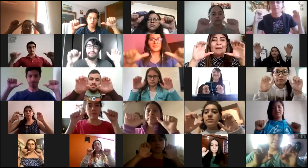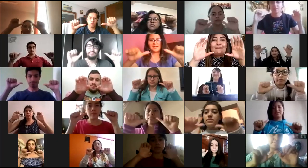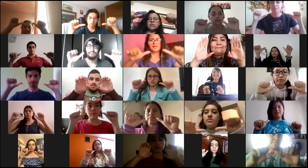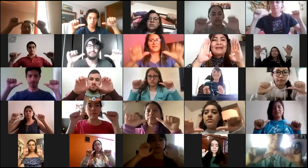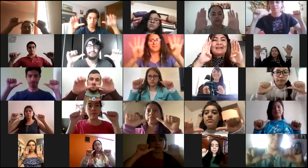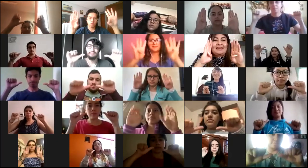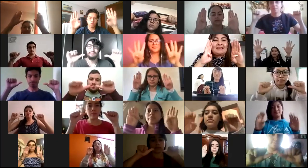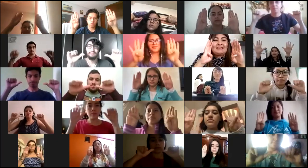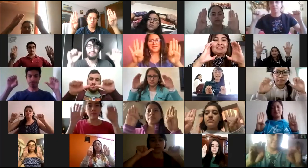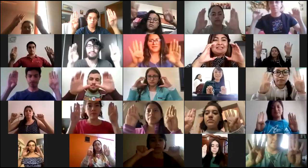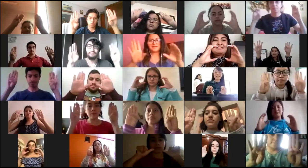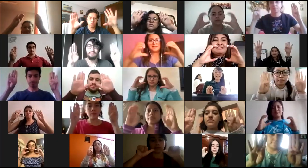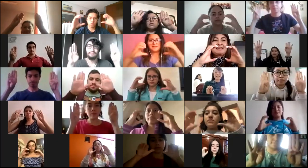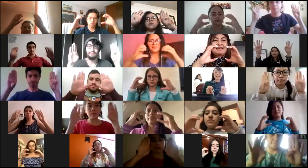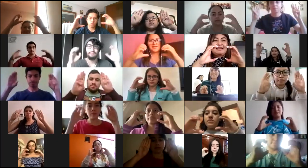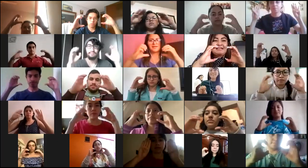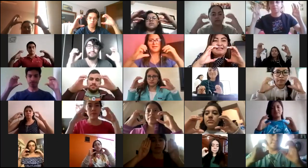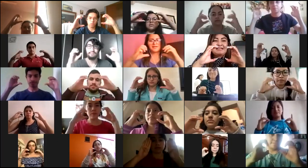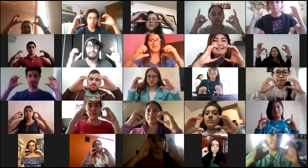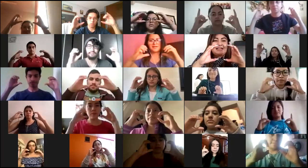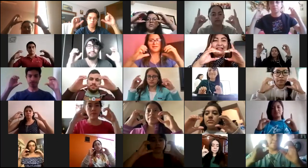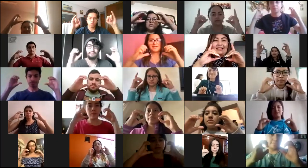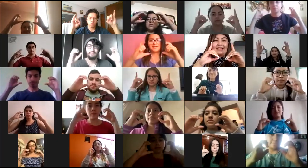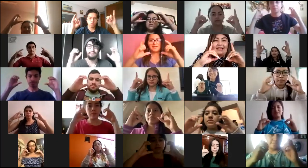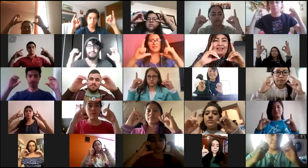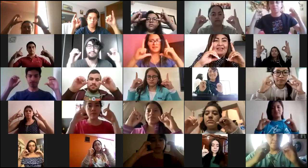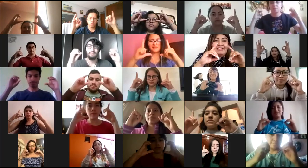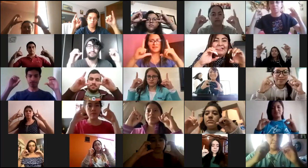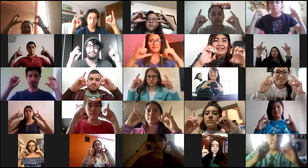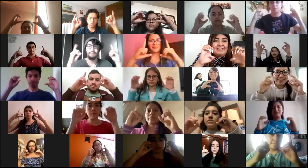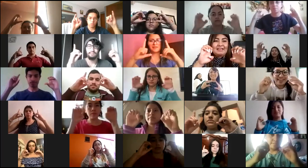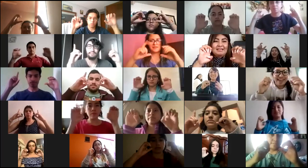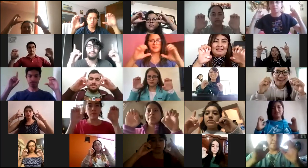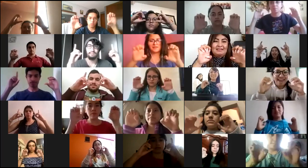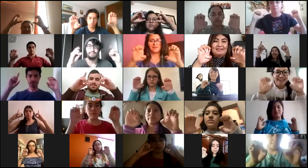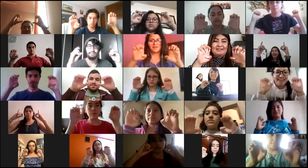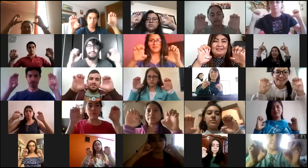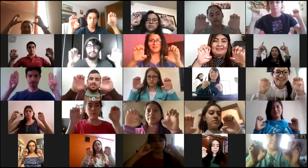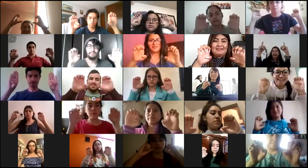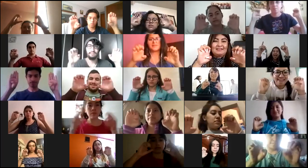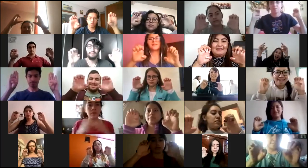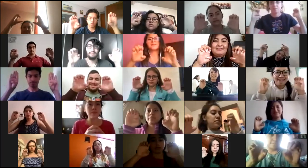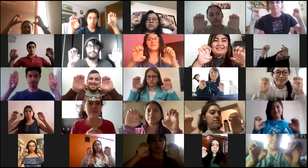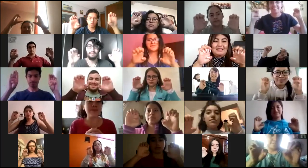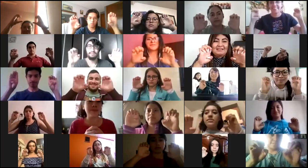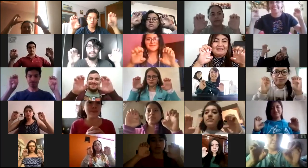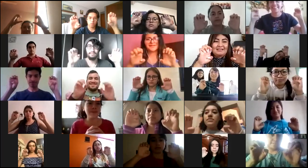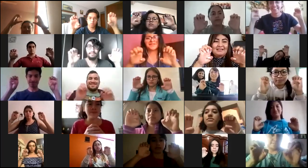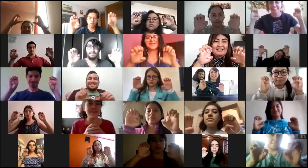B, C, D, E. ¿Sí?